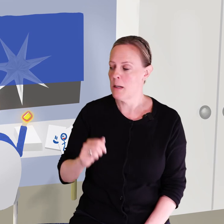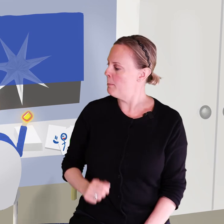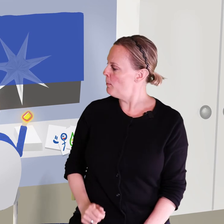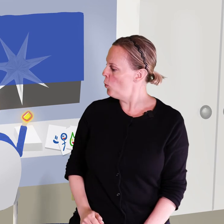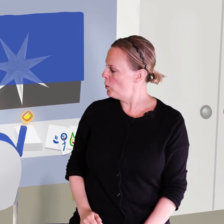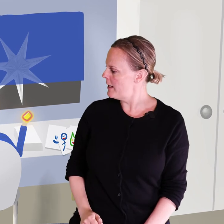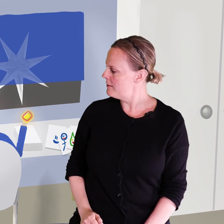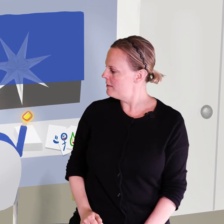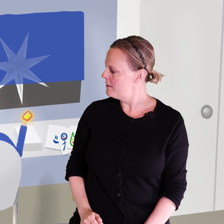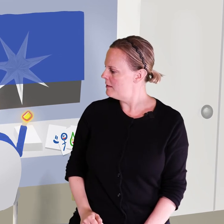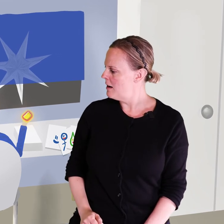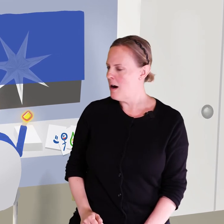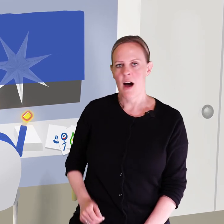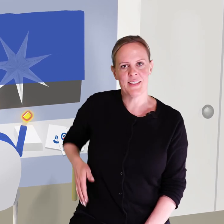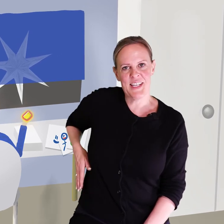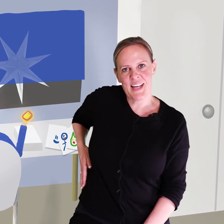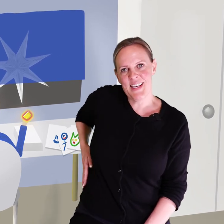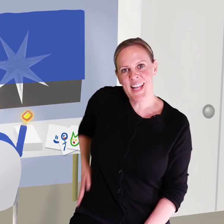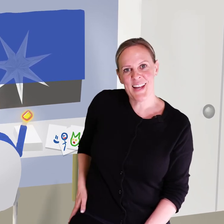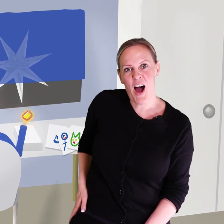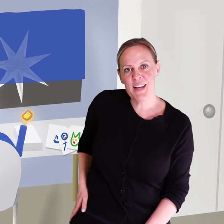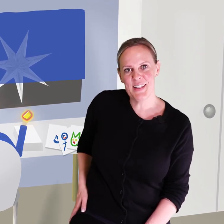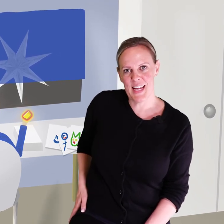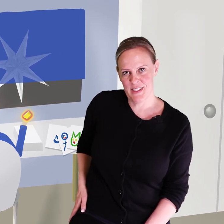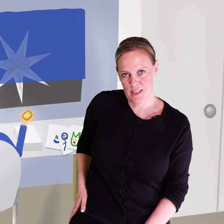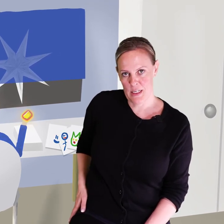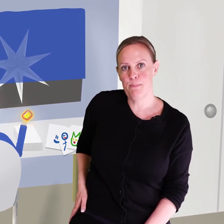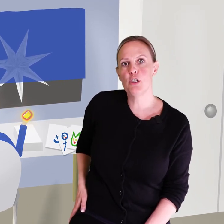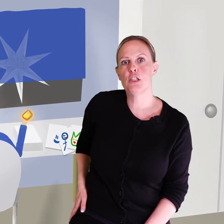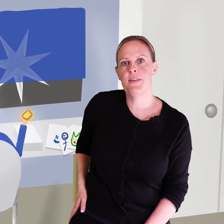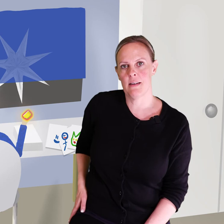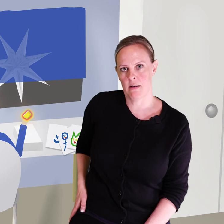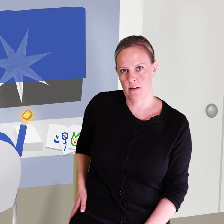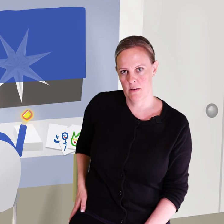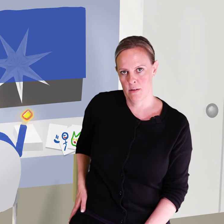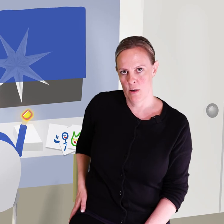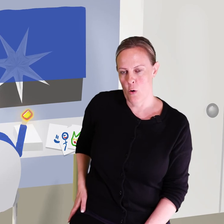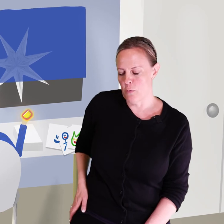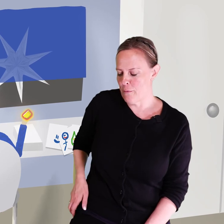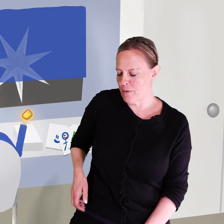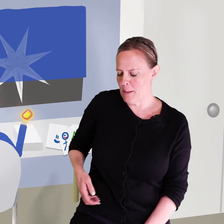på bordet. Han sticker ner handen i byxfickan och får fram